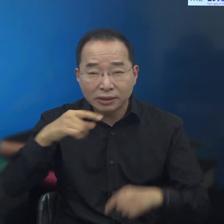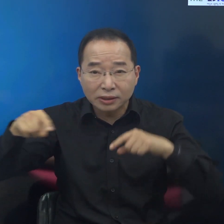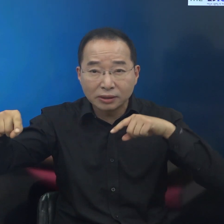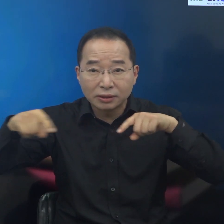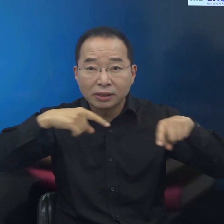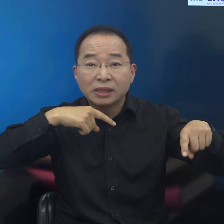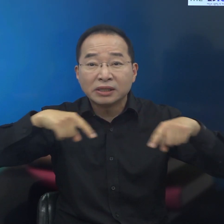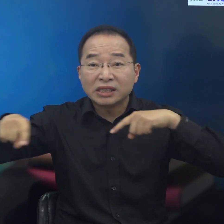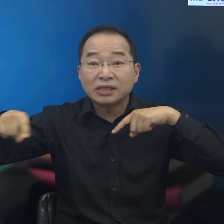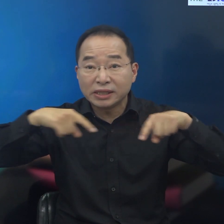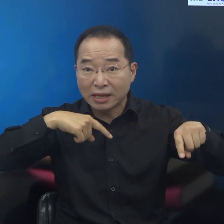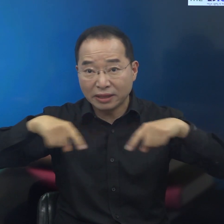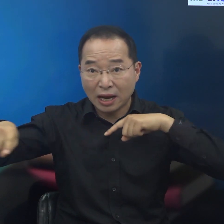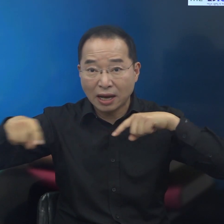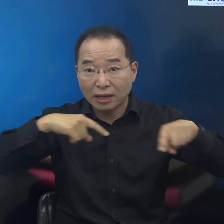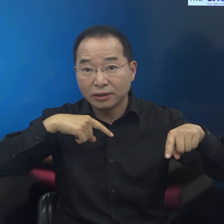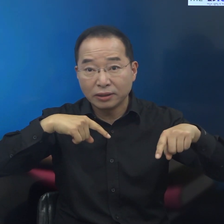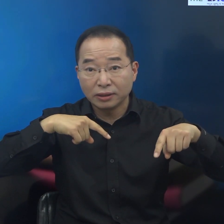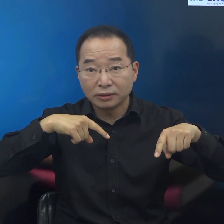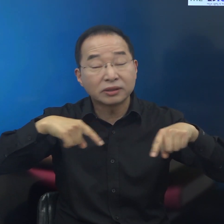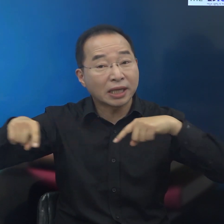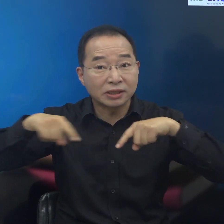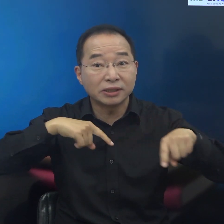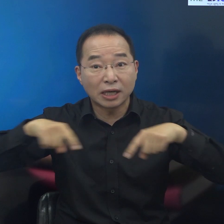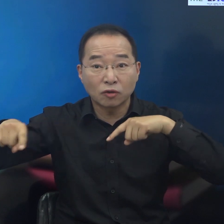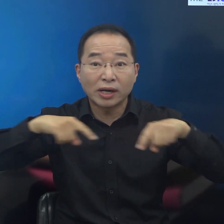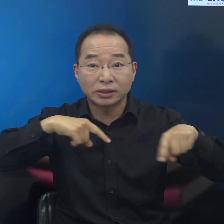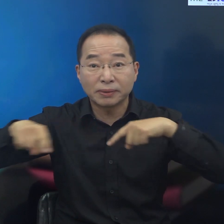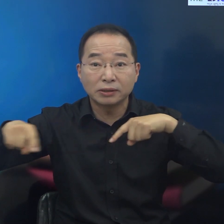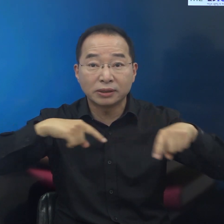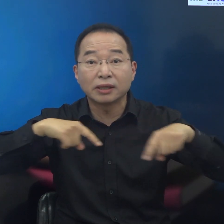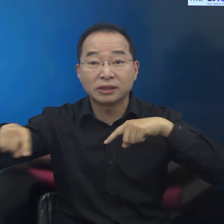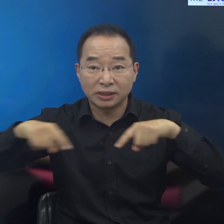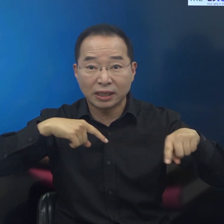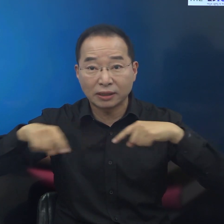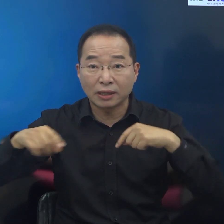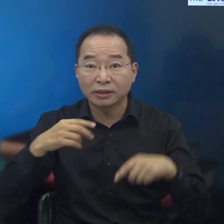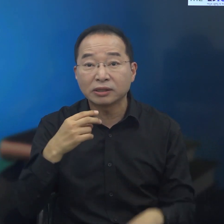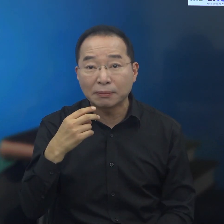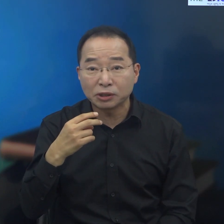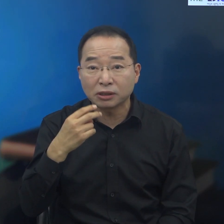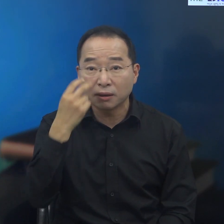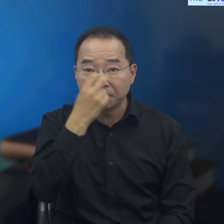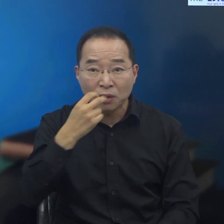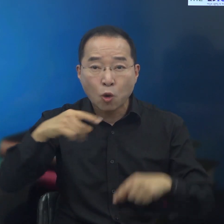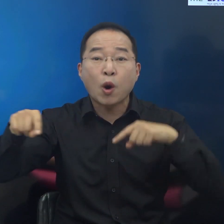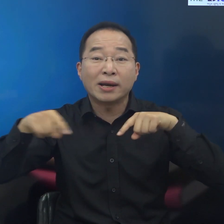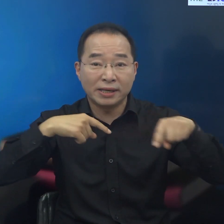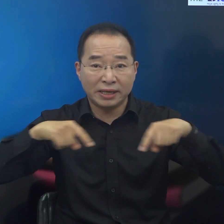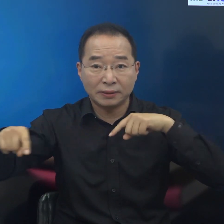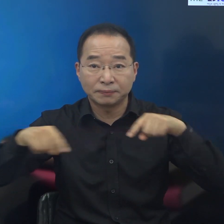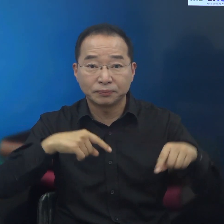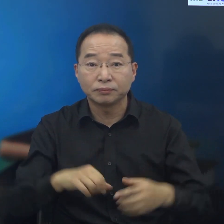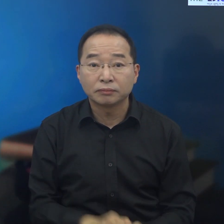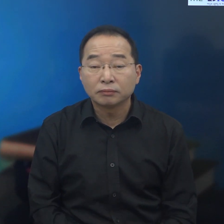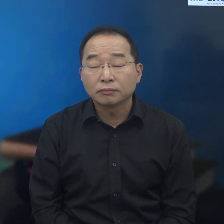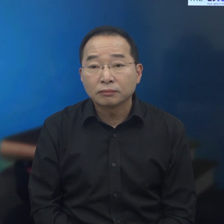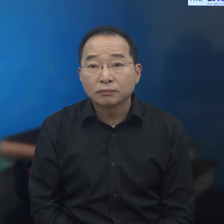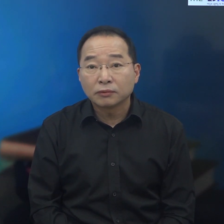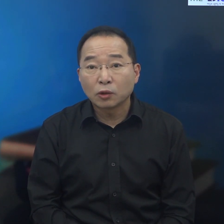플러스 지시한다. 다스리다고 하지만 이제 지시한다. 그래서 합쳐서 관리. 때로는